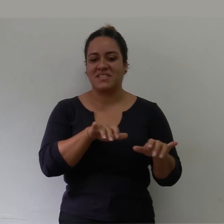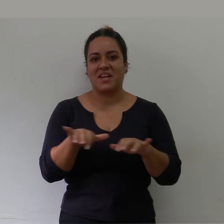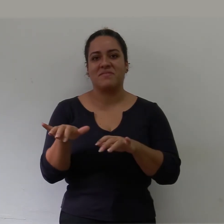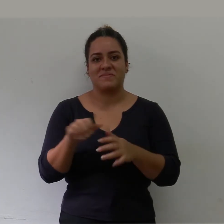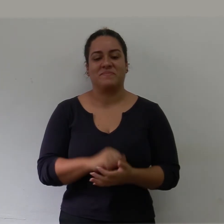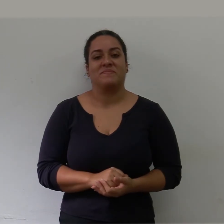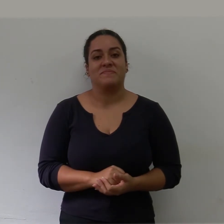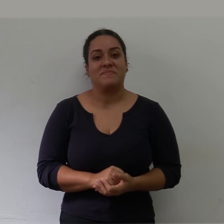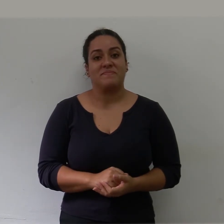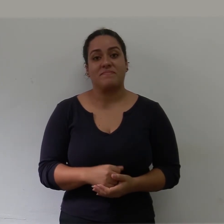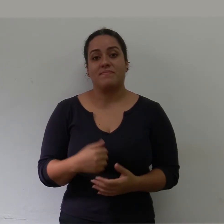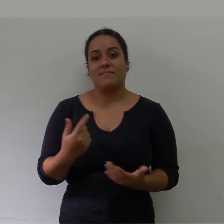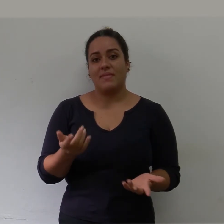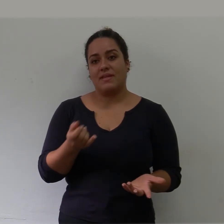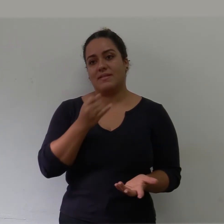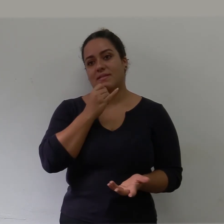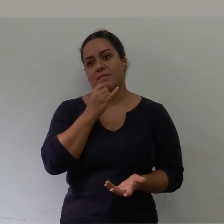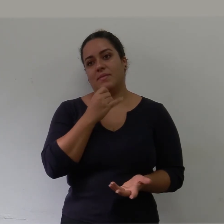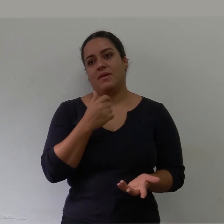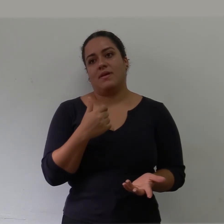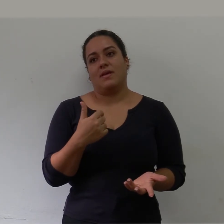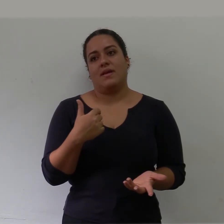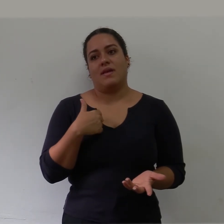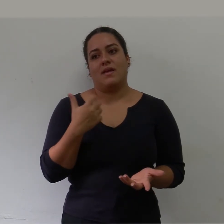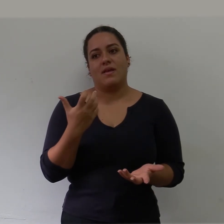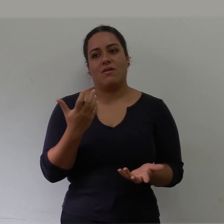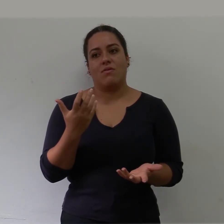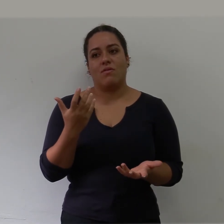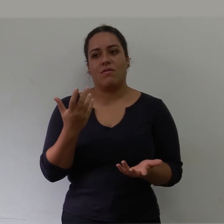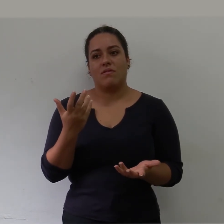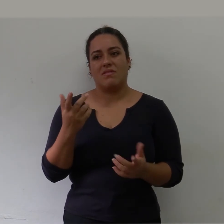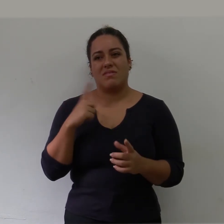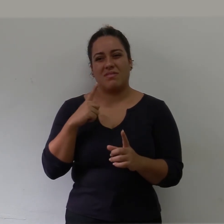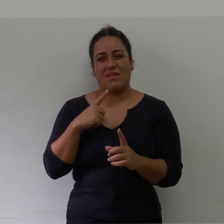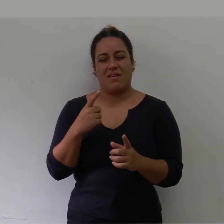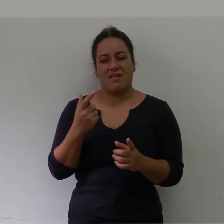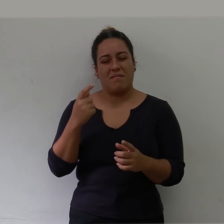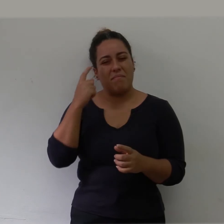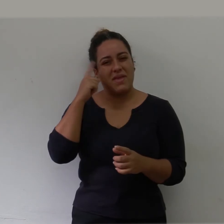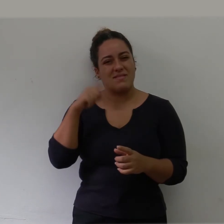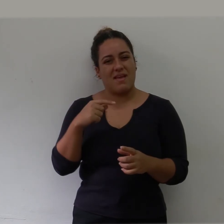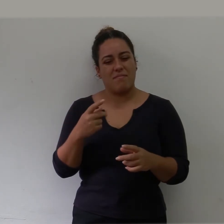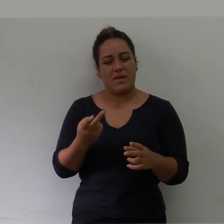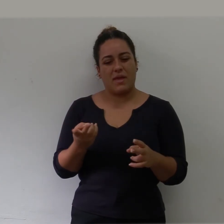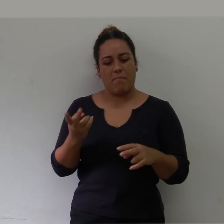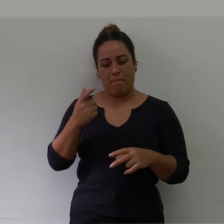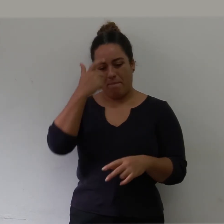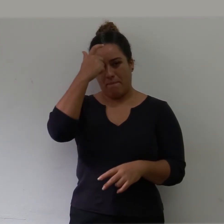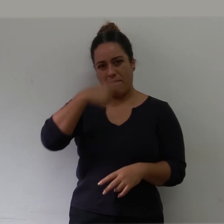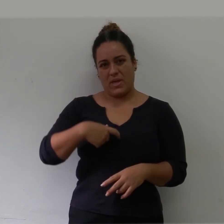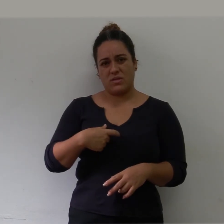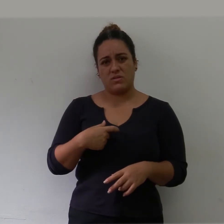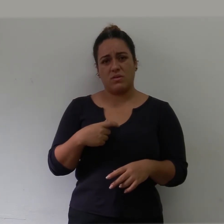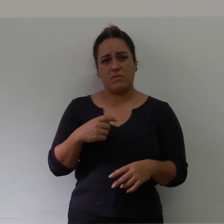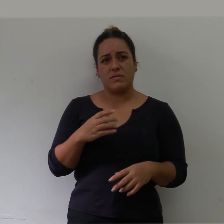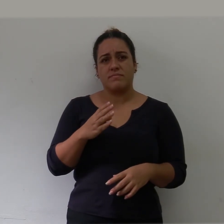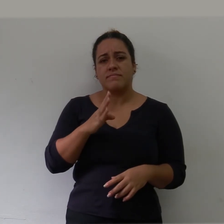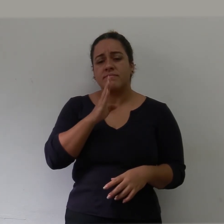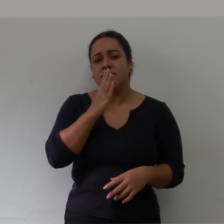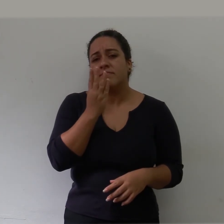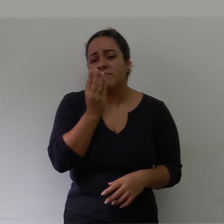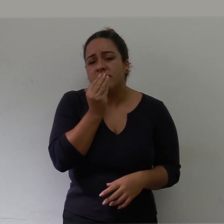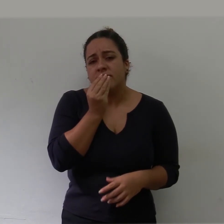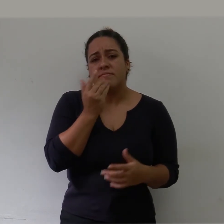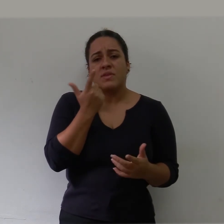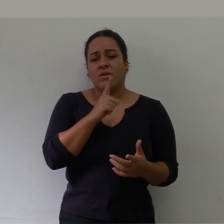tá sem fala, quem tem o que a gente chama de síndrome de encarceramento, que a pessoa tá ali, parece que